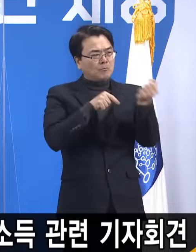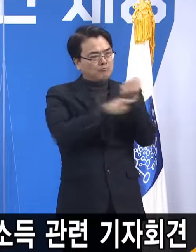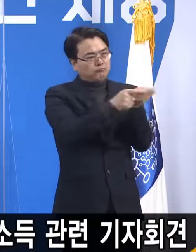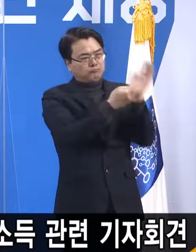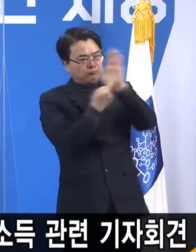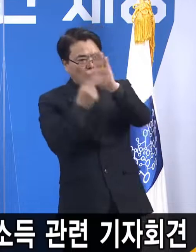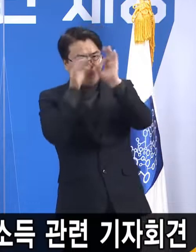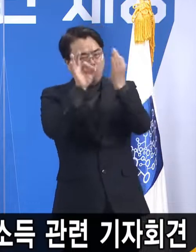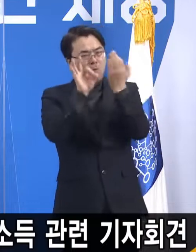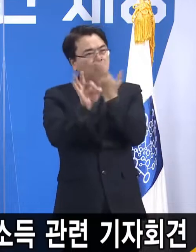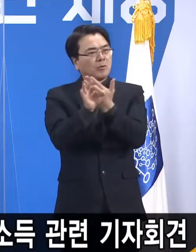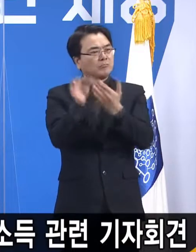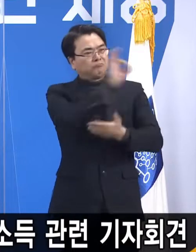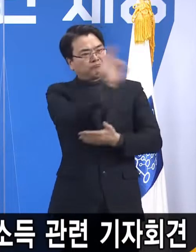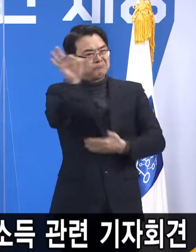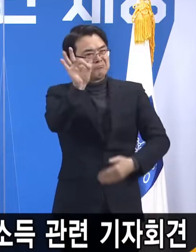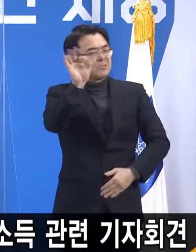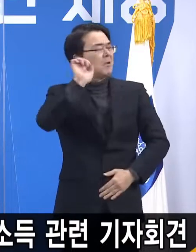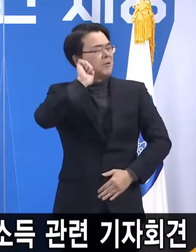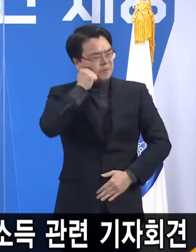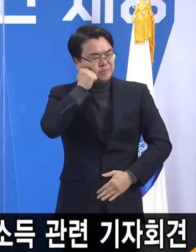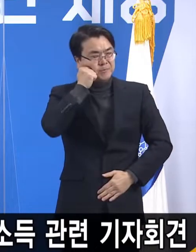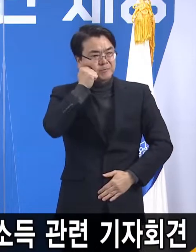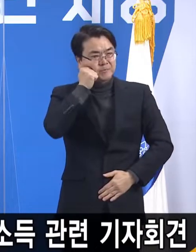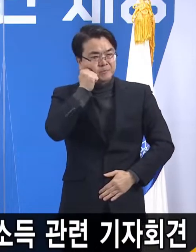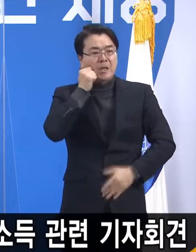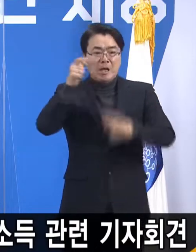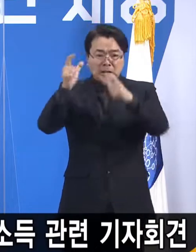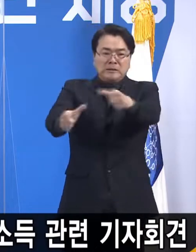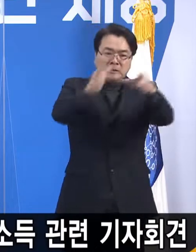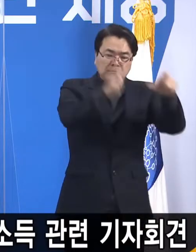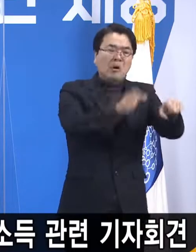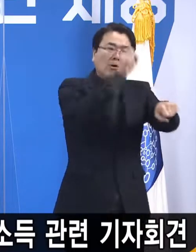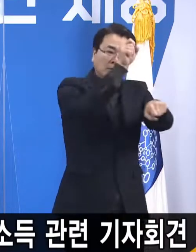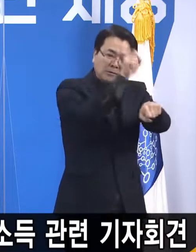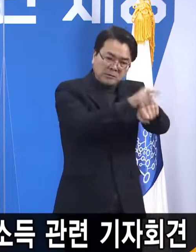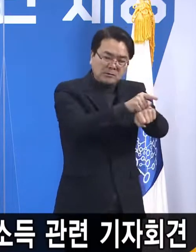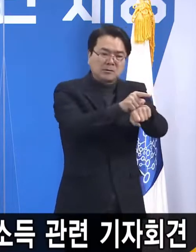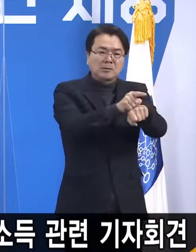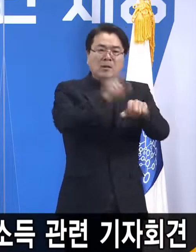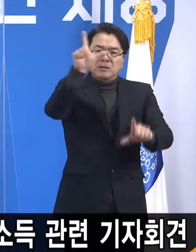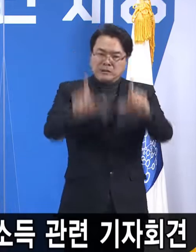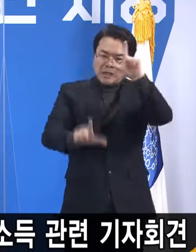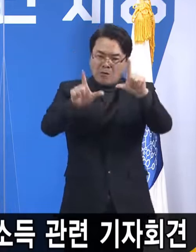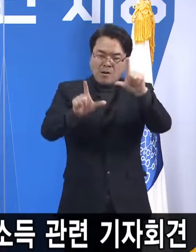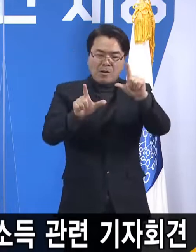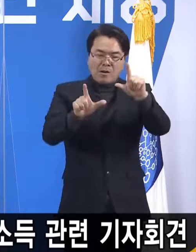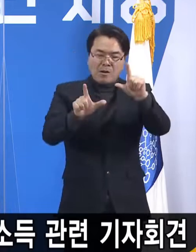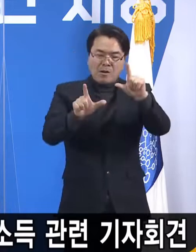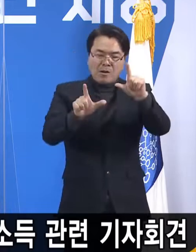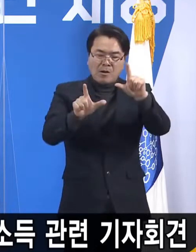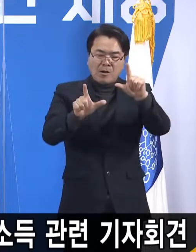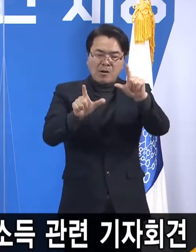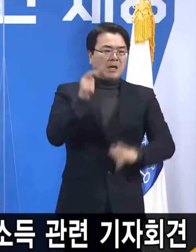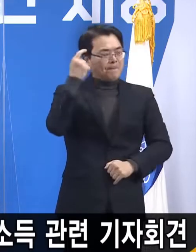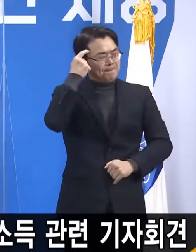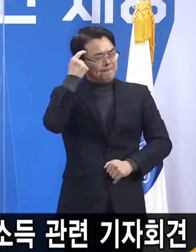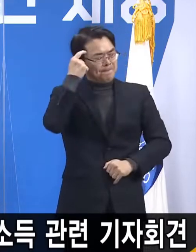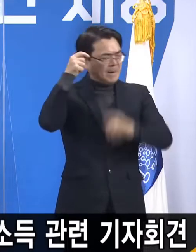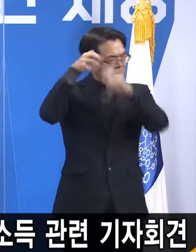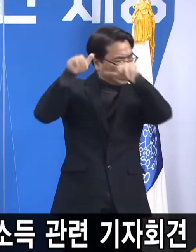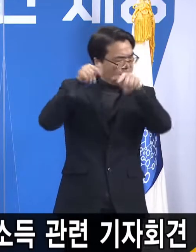어려웠습니다. 지방 정부마다 각자의 특색과 상황, 책임자의 철학에 따라서 행정을